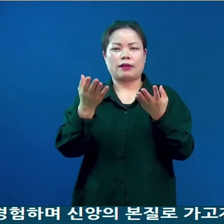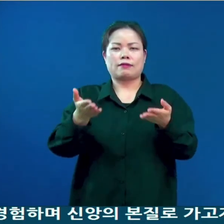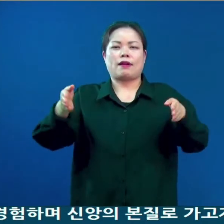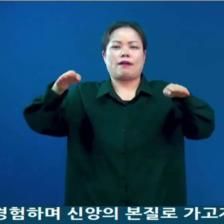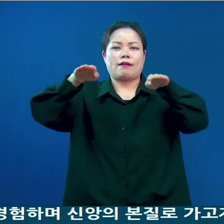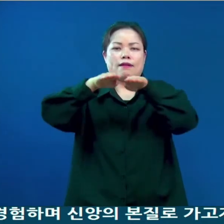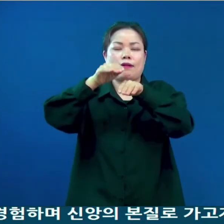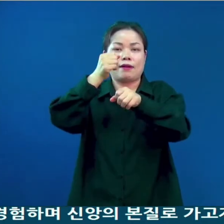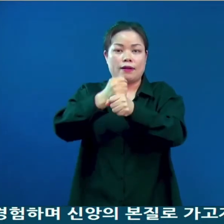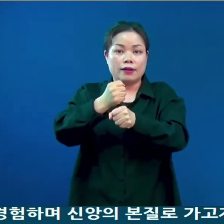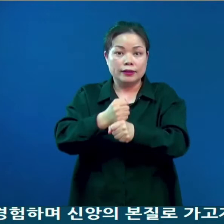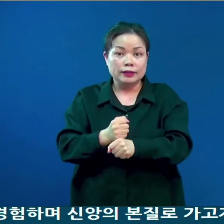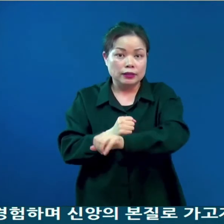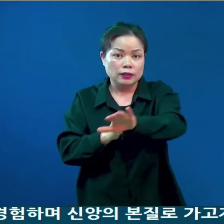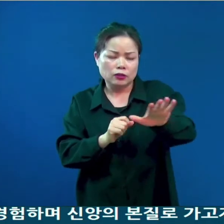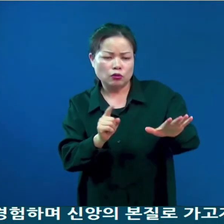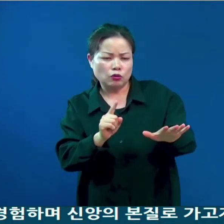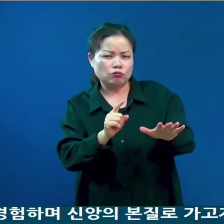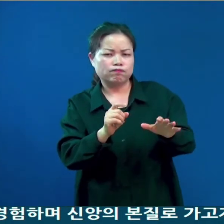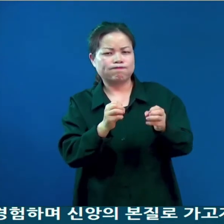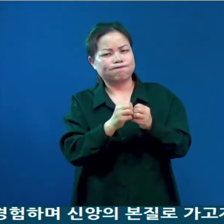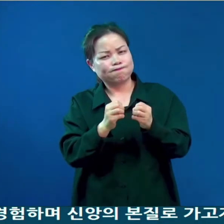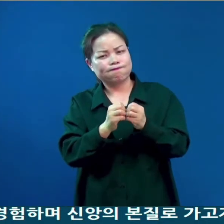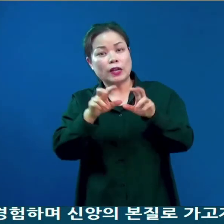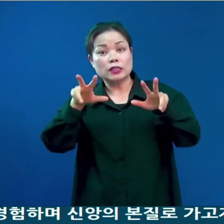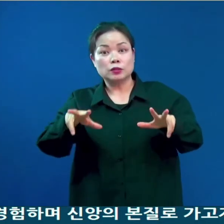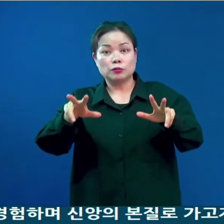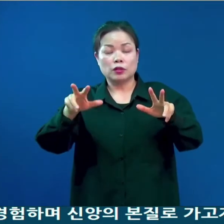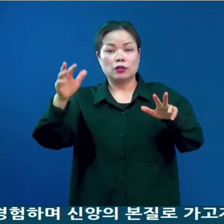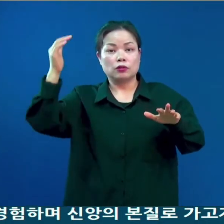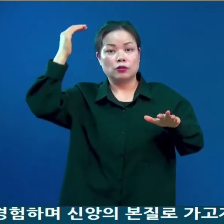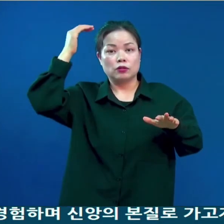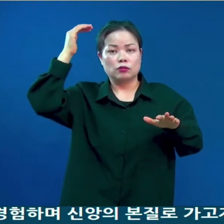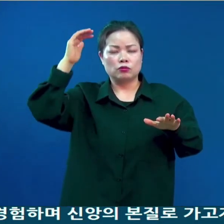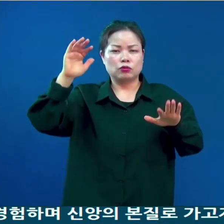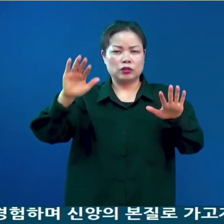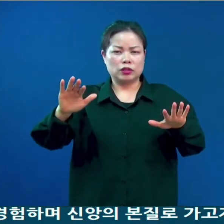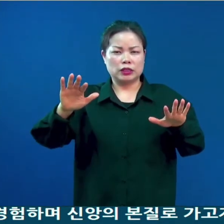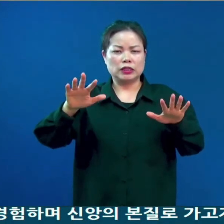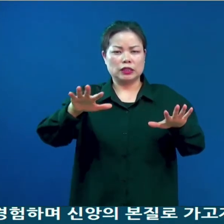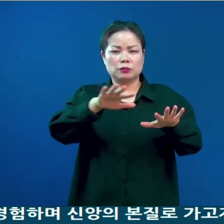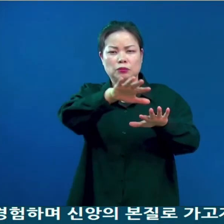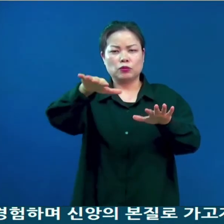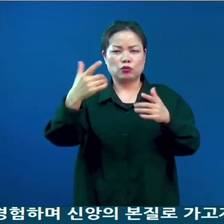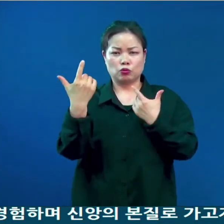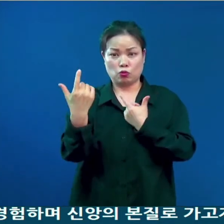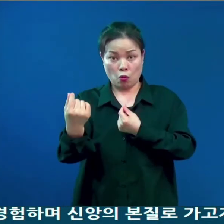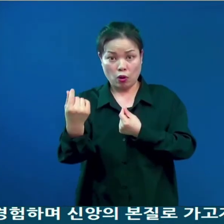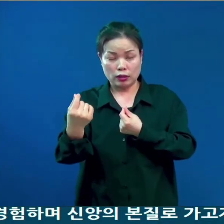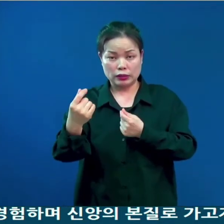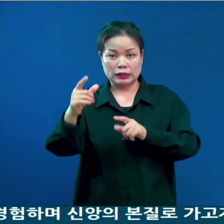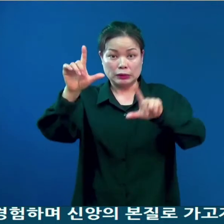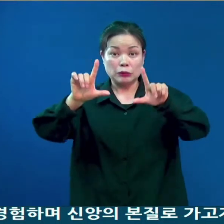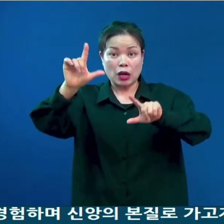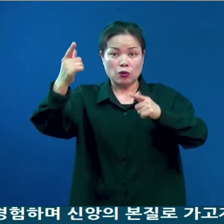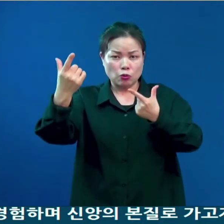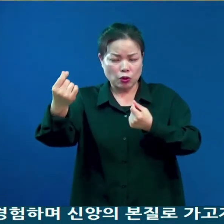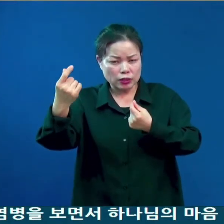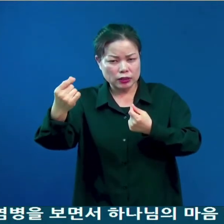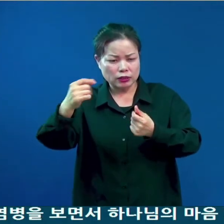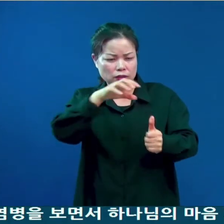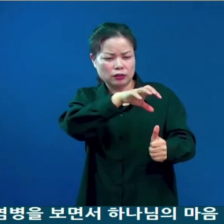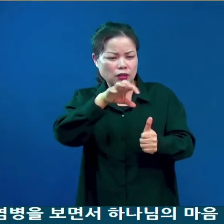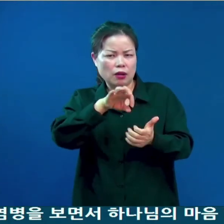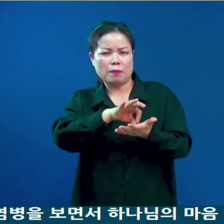됩니다. 물론 이게 문자적으로 지금 현재 우리와 동일하게 이 사건을